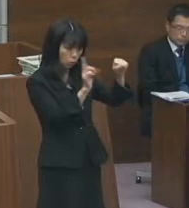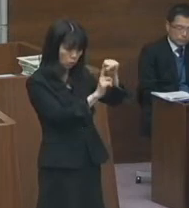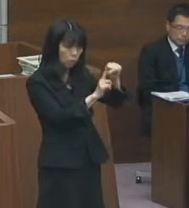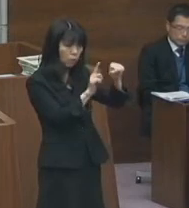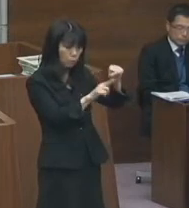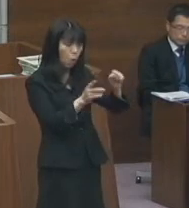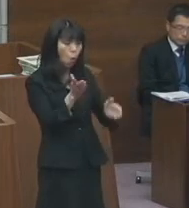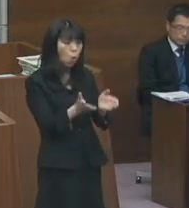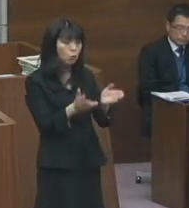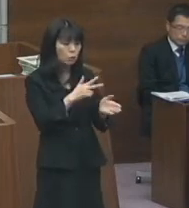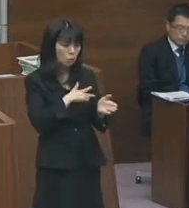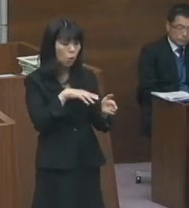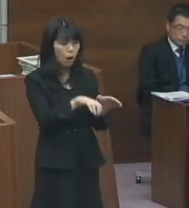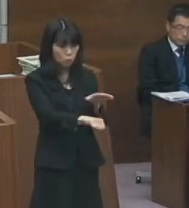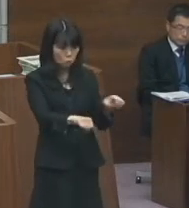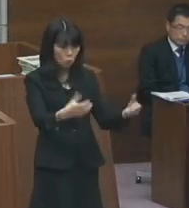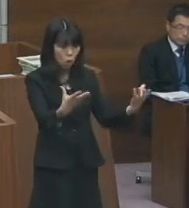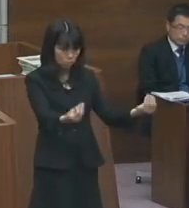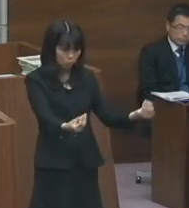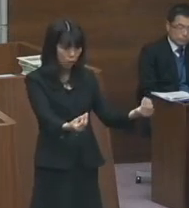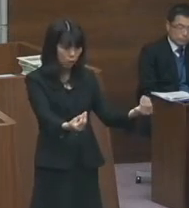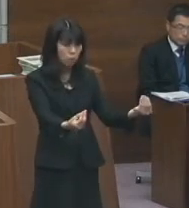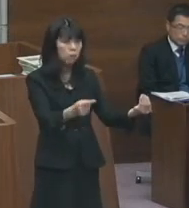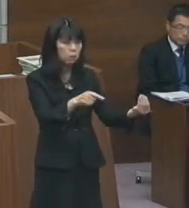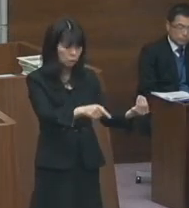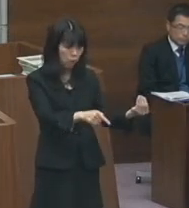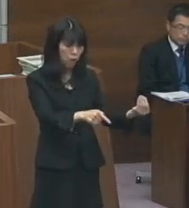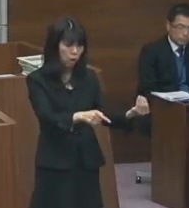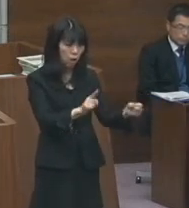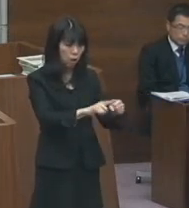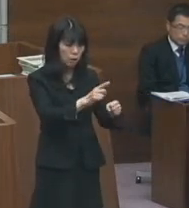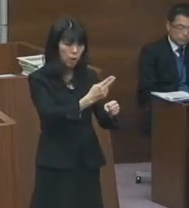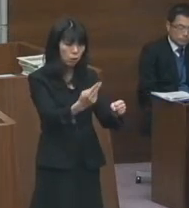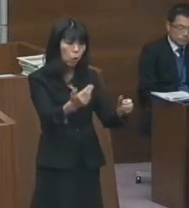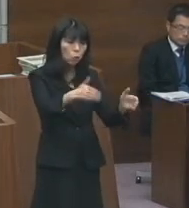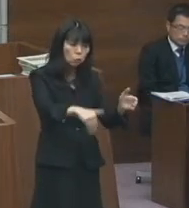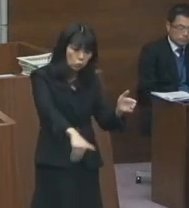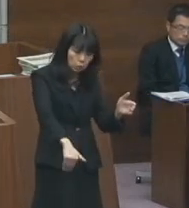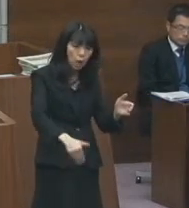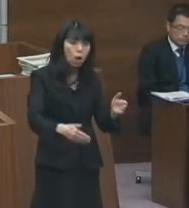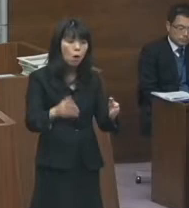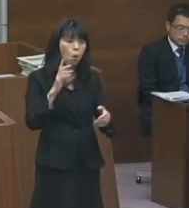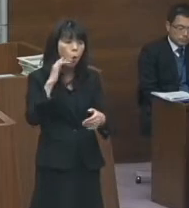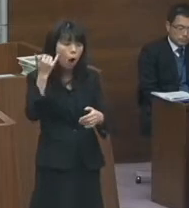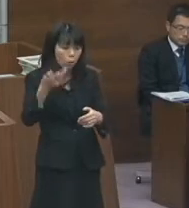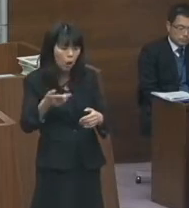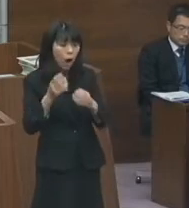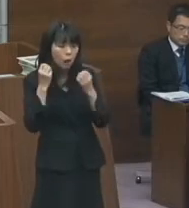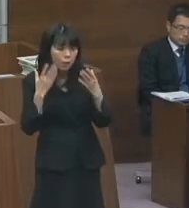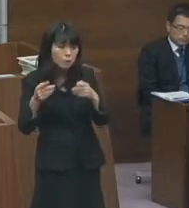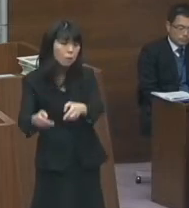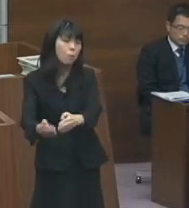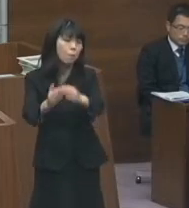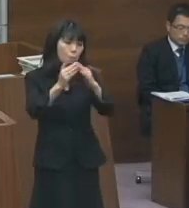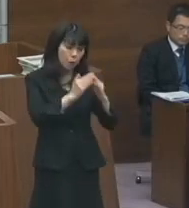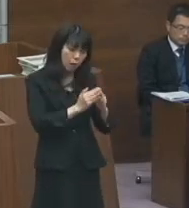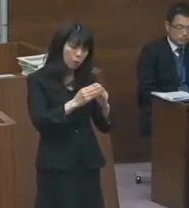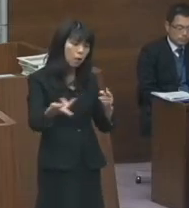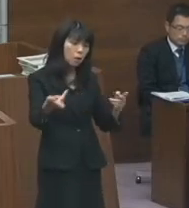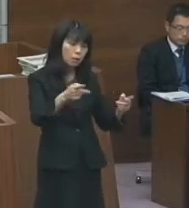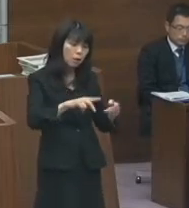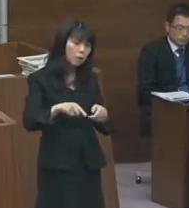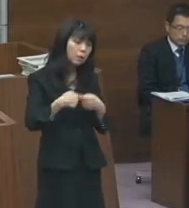ため、4月以降の年度途中において、保護者の転入や就職により、新たに4歳以上の入所希望者が出てくれ